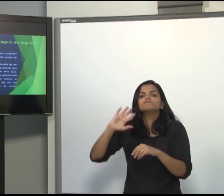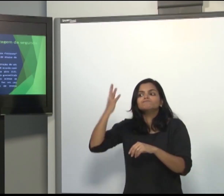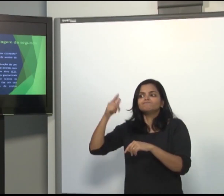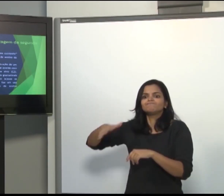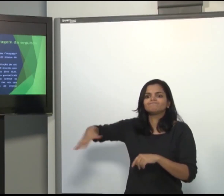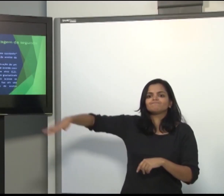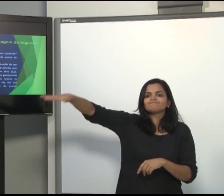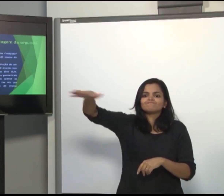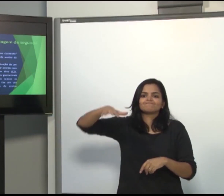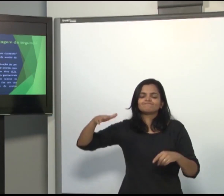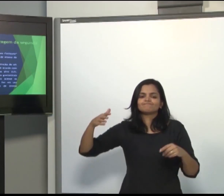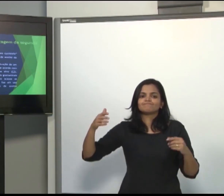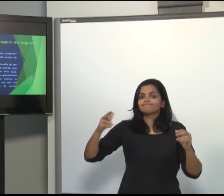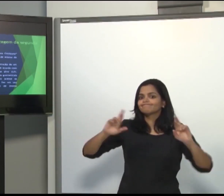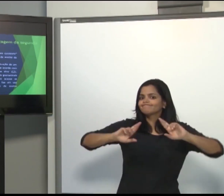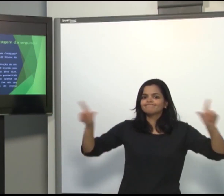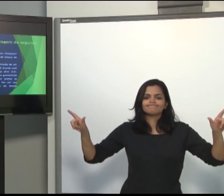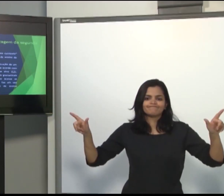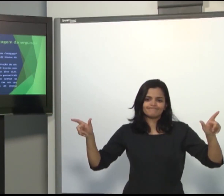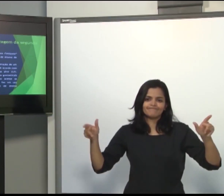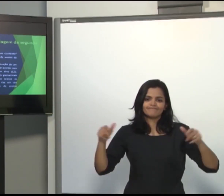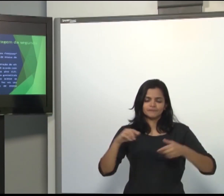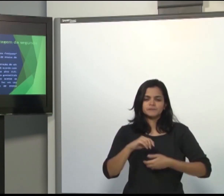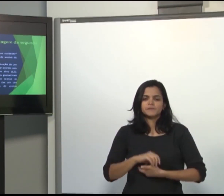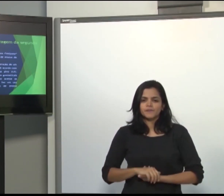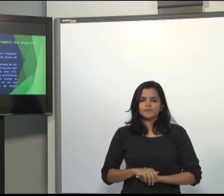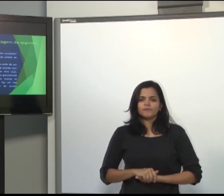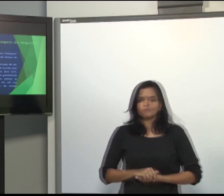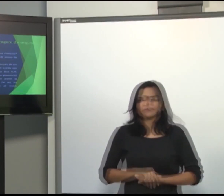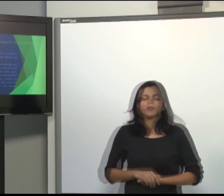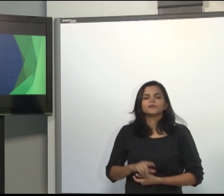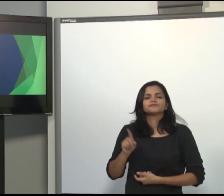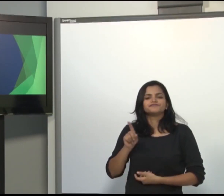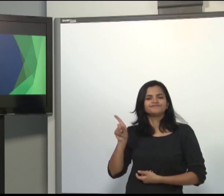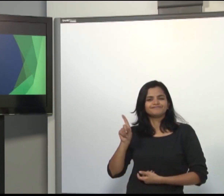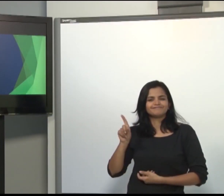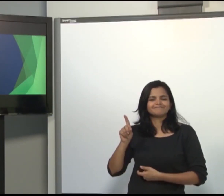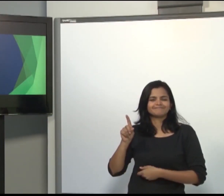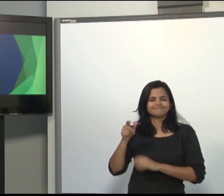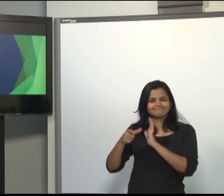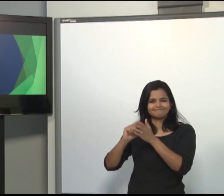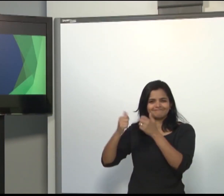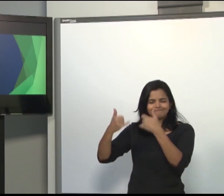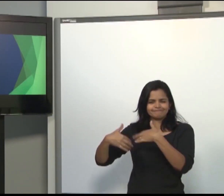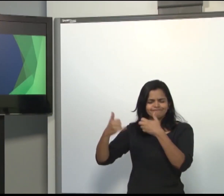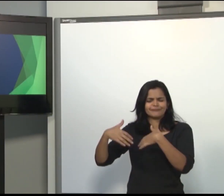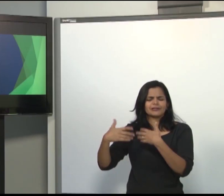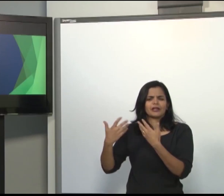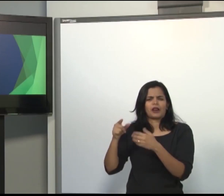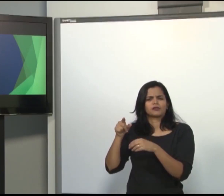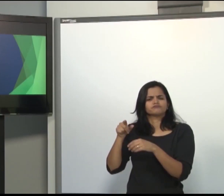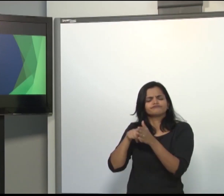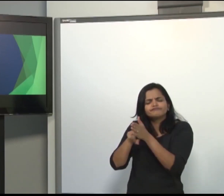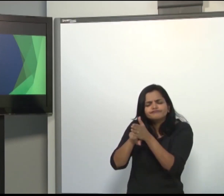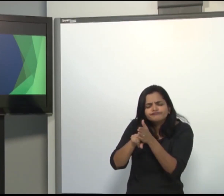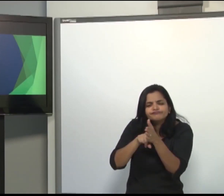adequada, porém, diferente da comunicacional. Vou explicar agora para